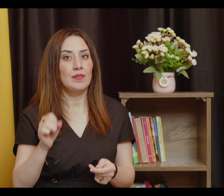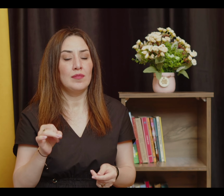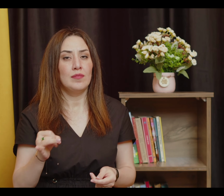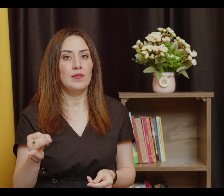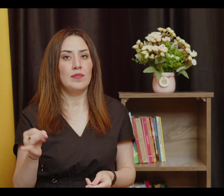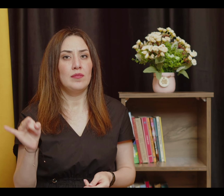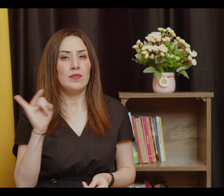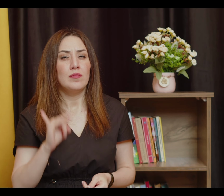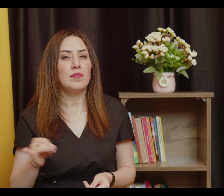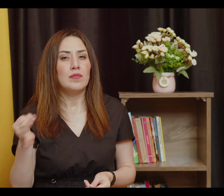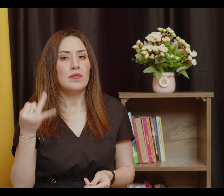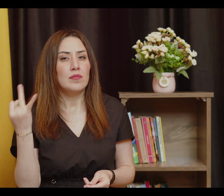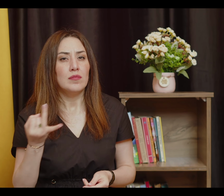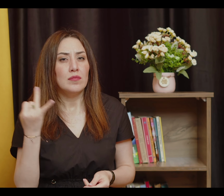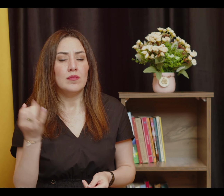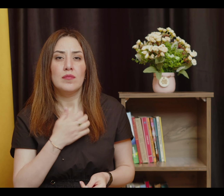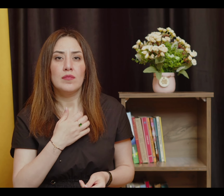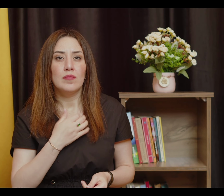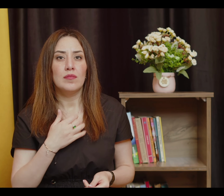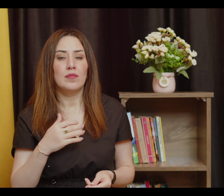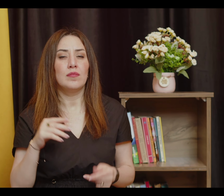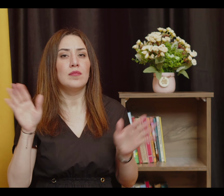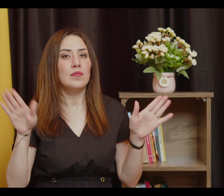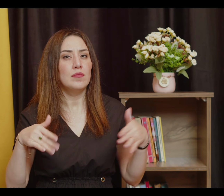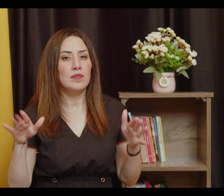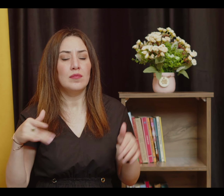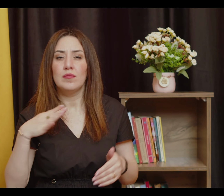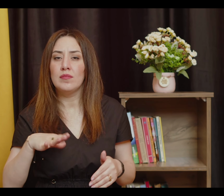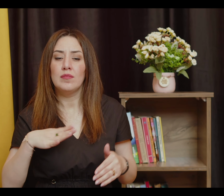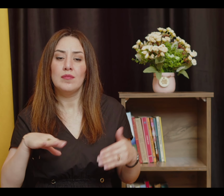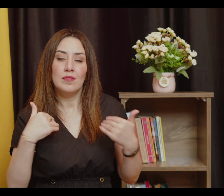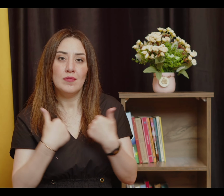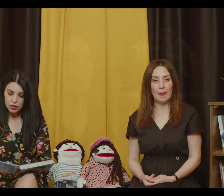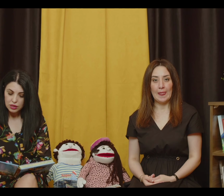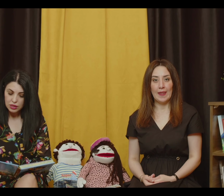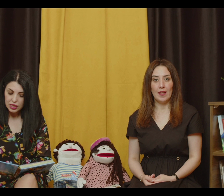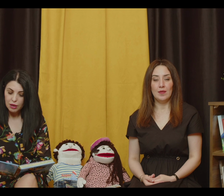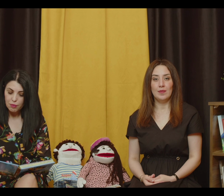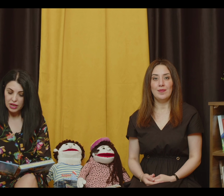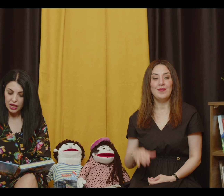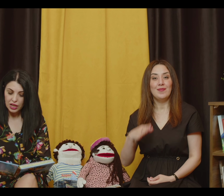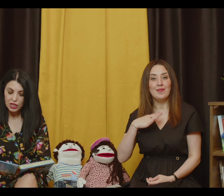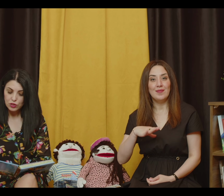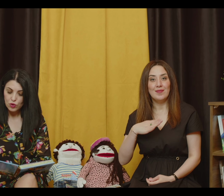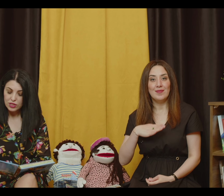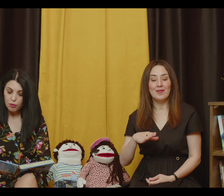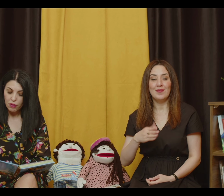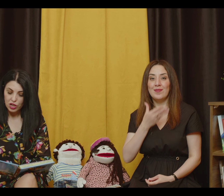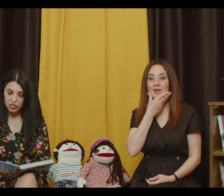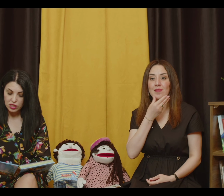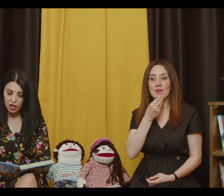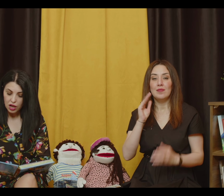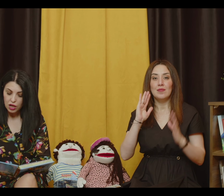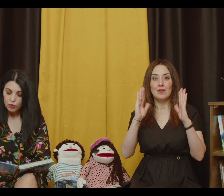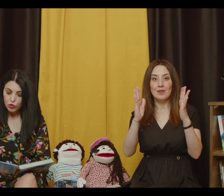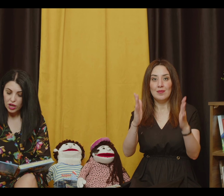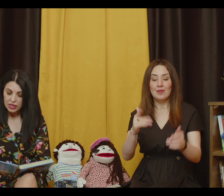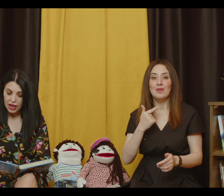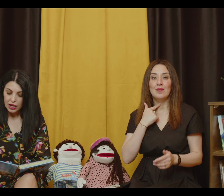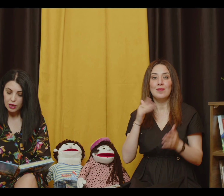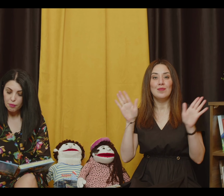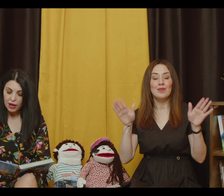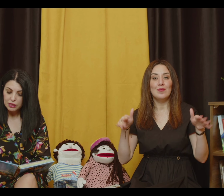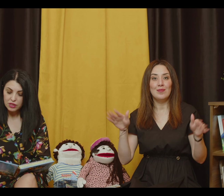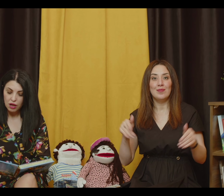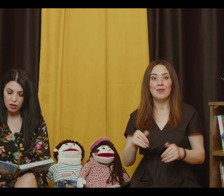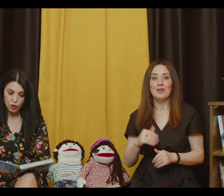maraqlanmaq istəyirdi ki, bülbülün qəmgin olmasına səbəb nədir? Niyə belə gözəl bağçada bu